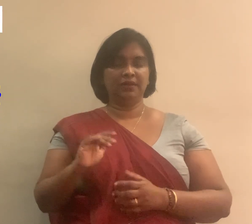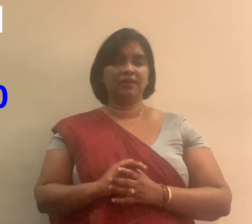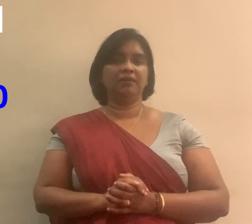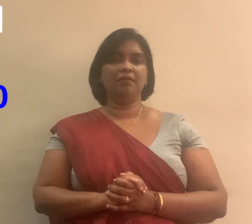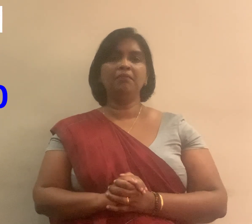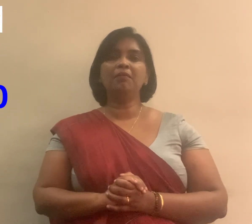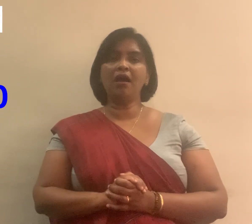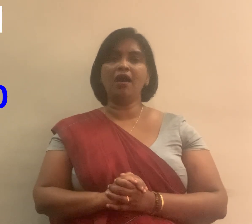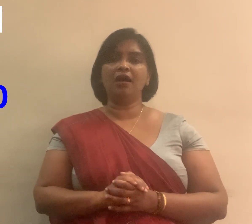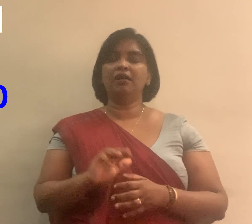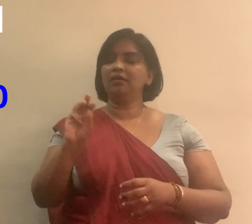මා.